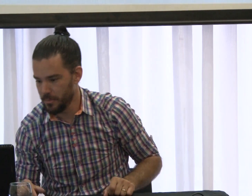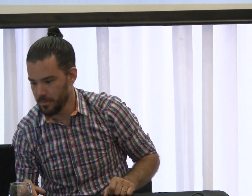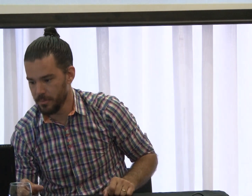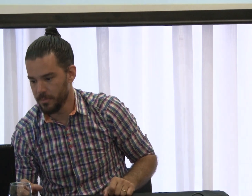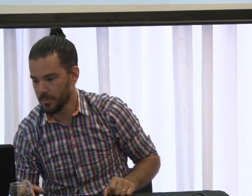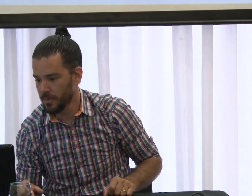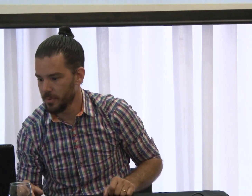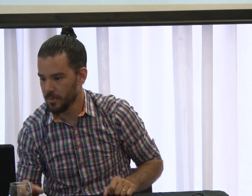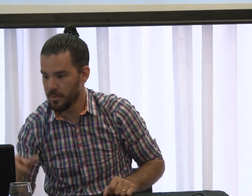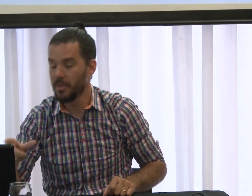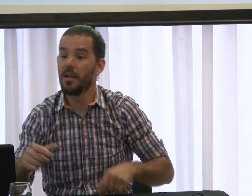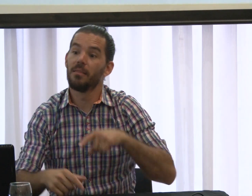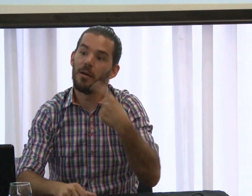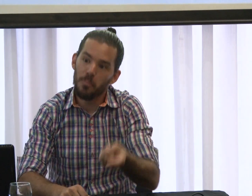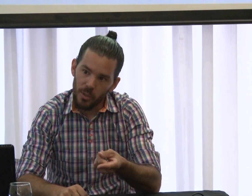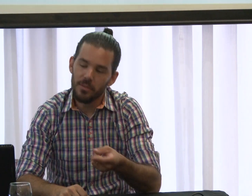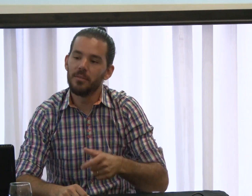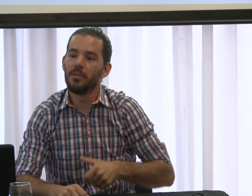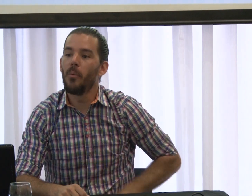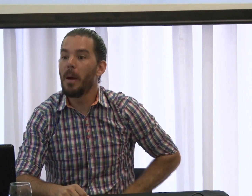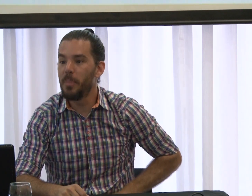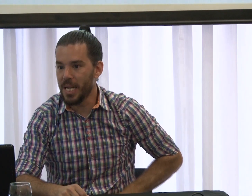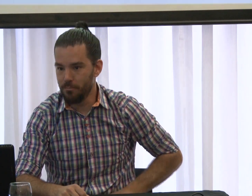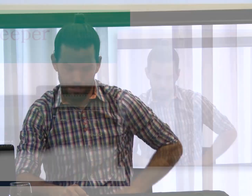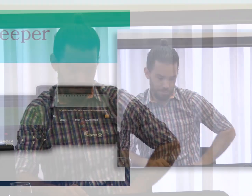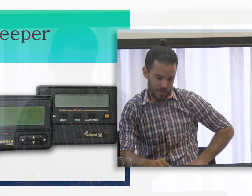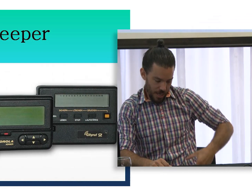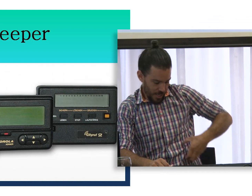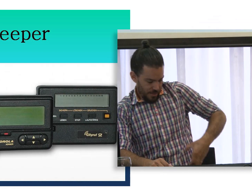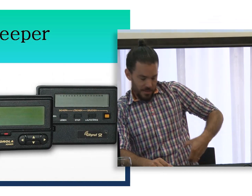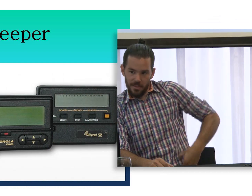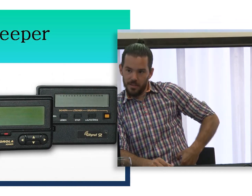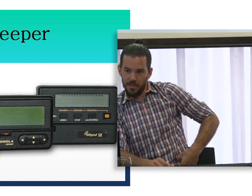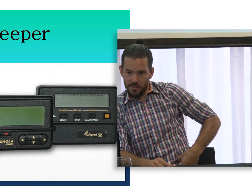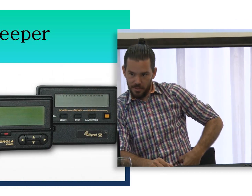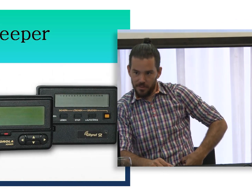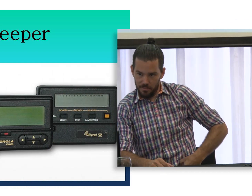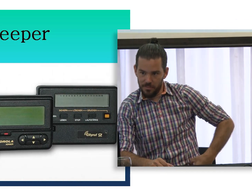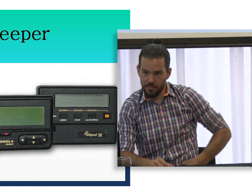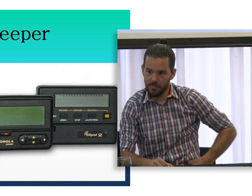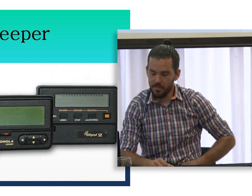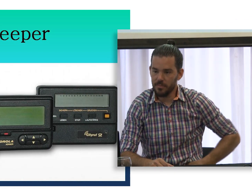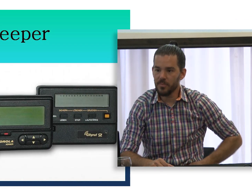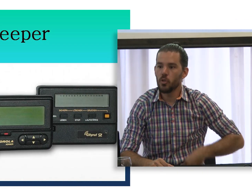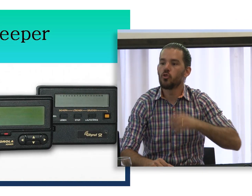es relacionado se fue usando menos. Después apareció lo que fue el Viper,